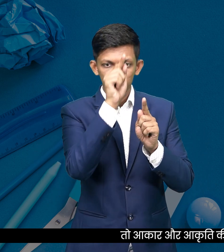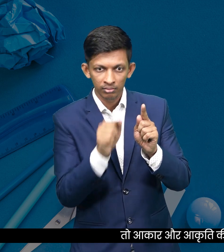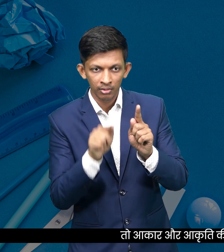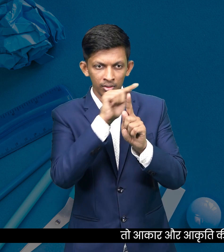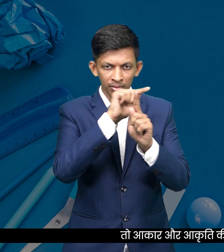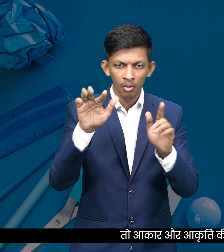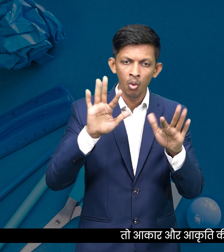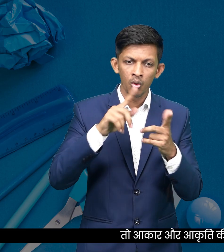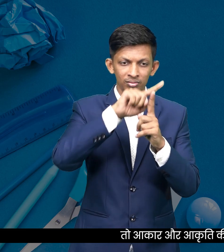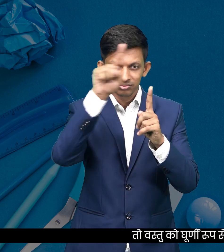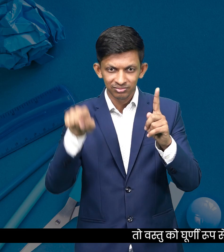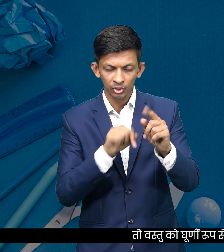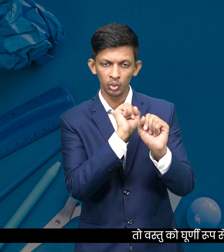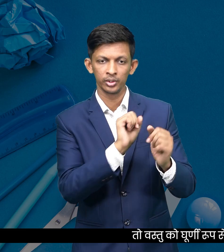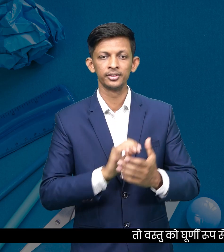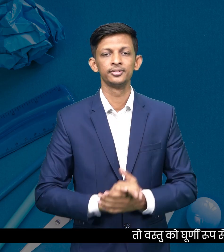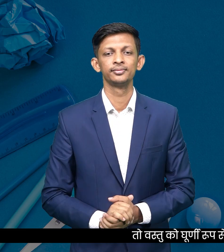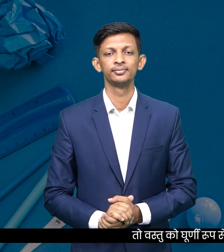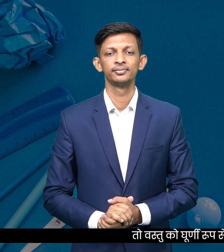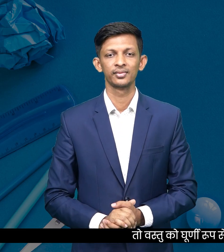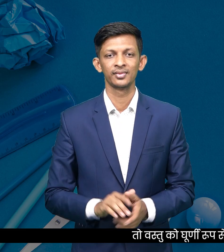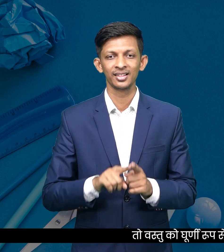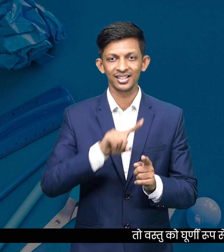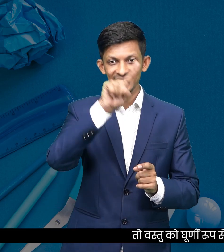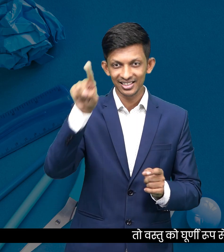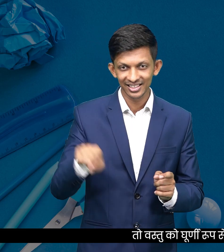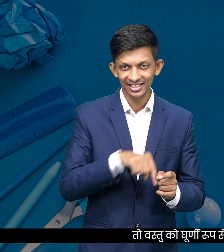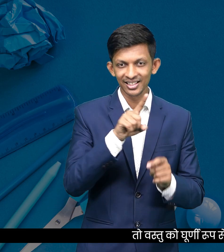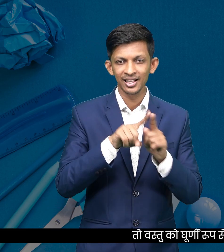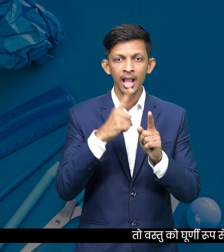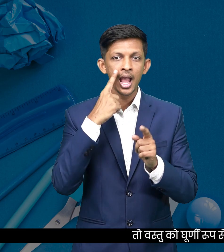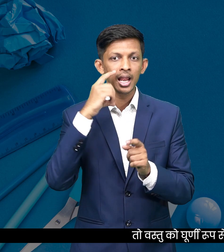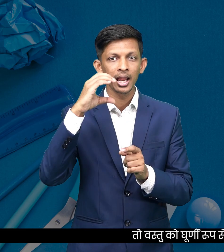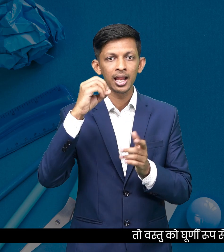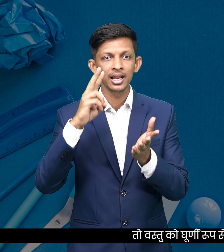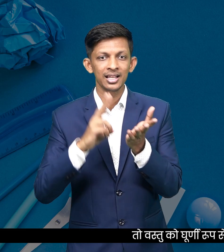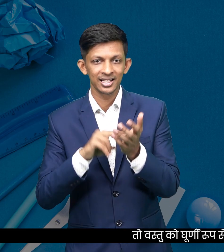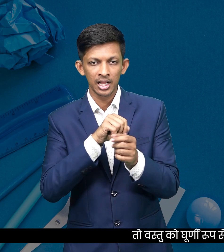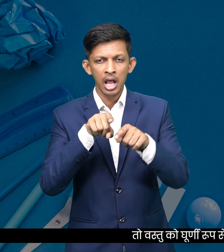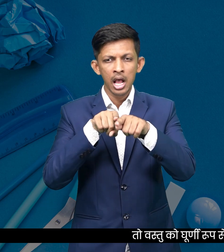नहीं बदलती है, तो वस्तु को घूर्णी रूप से सममित माना जाता है।